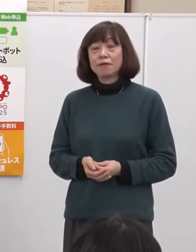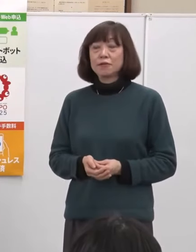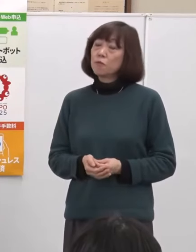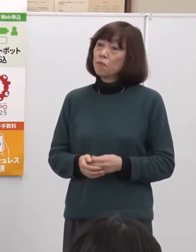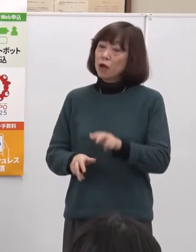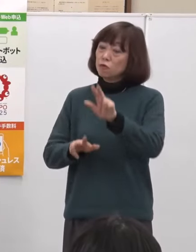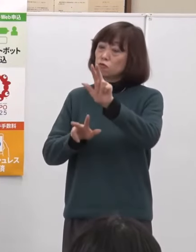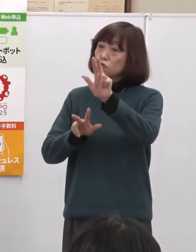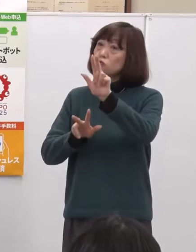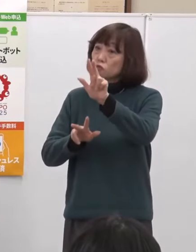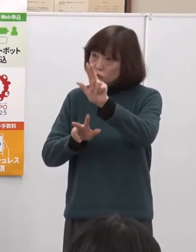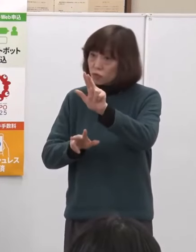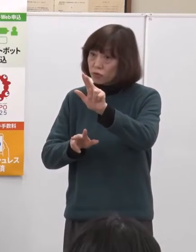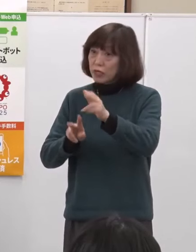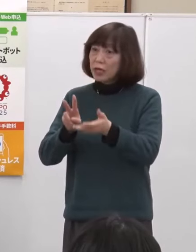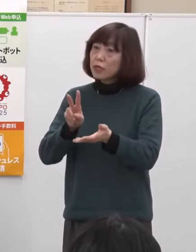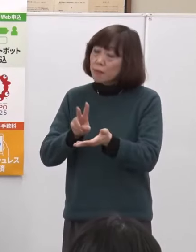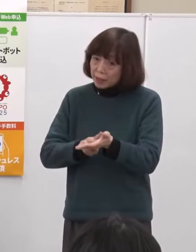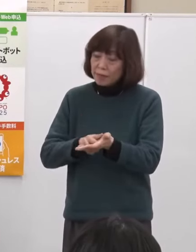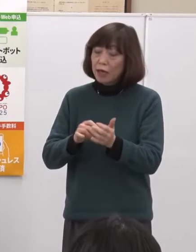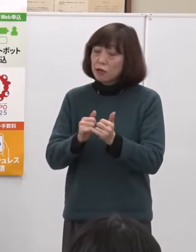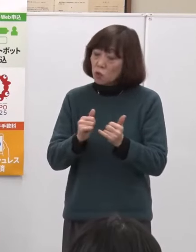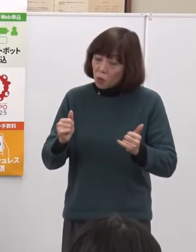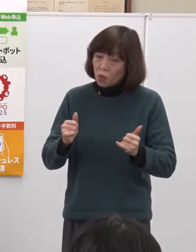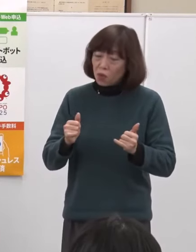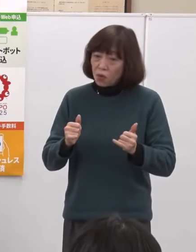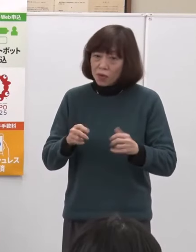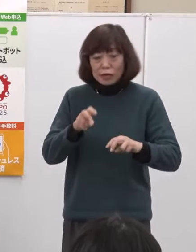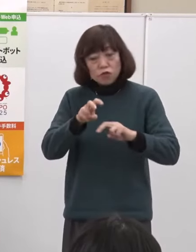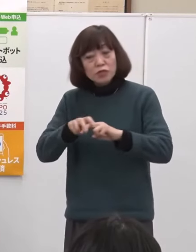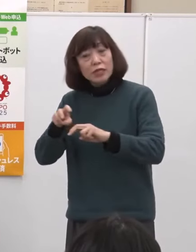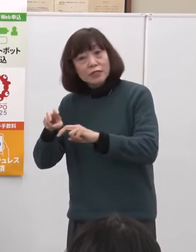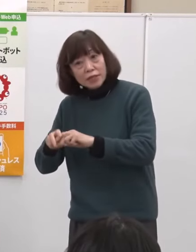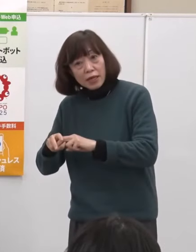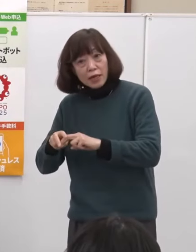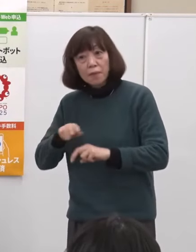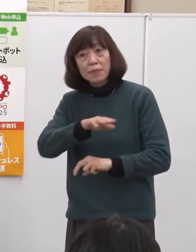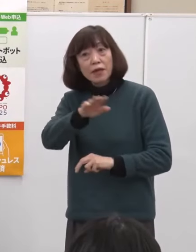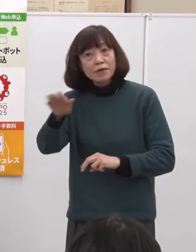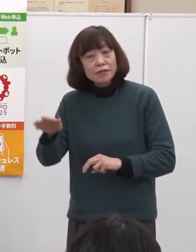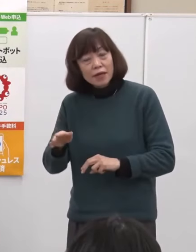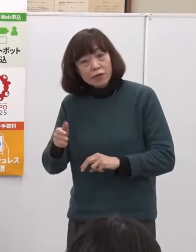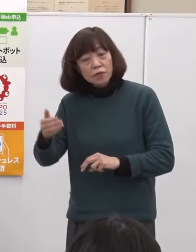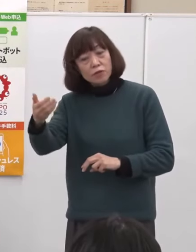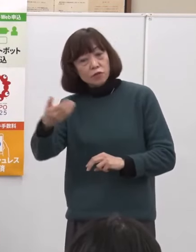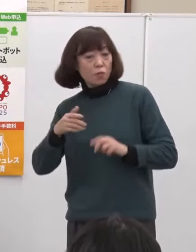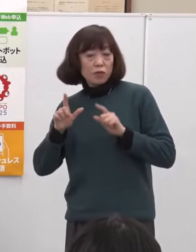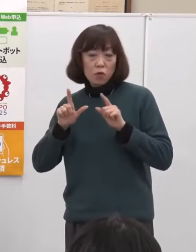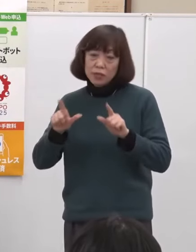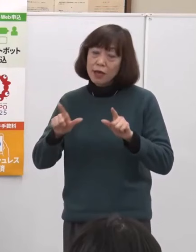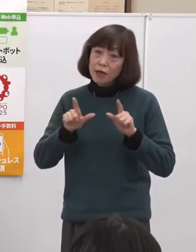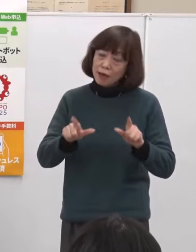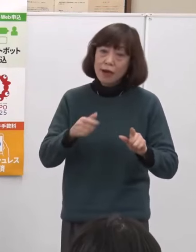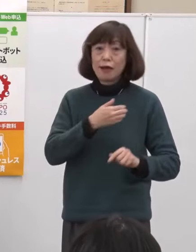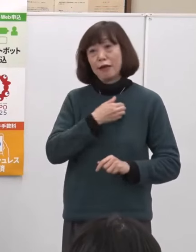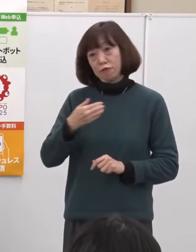ルールに決められたものが出席してきっちり住民の皆さんにお答えできるような体制を取ってですね、説明会を進めております